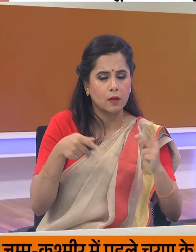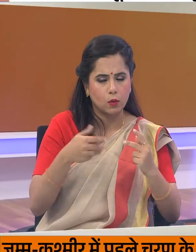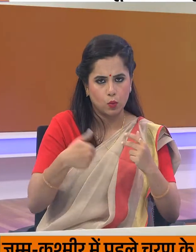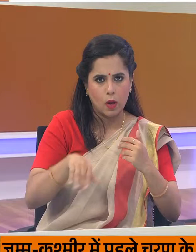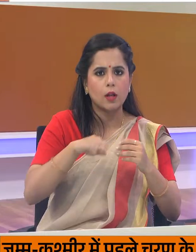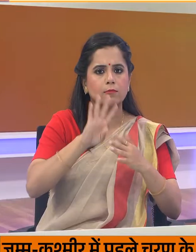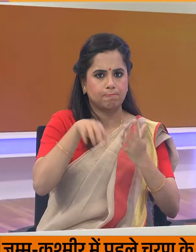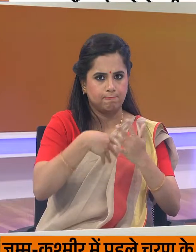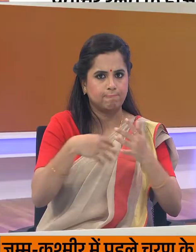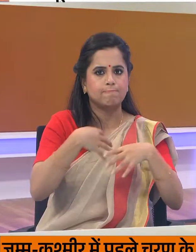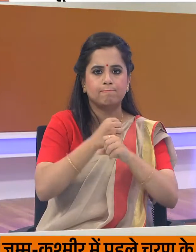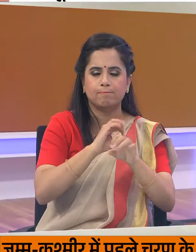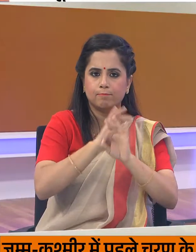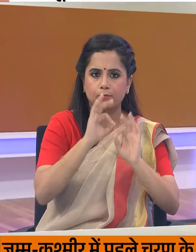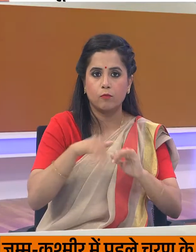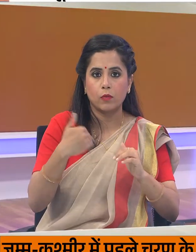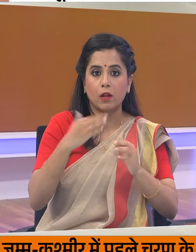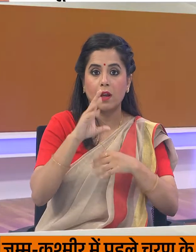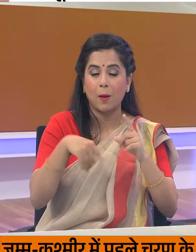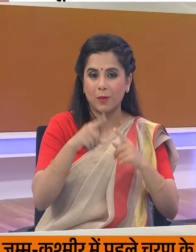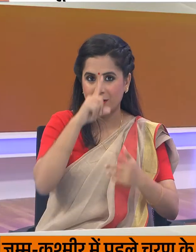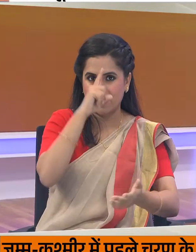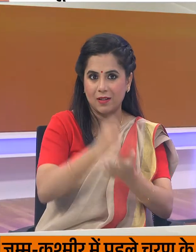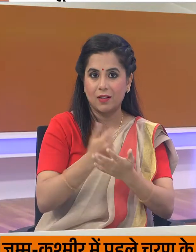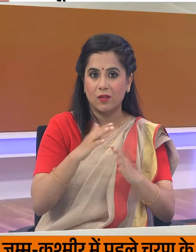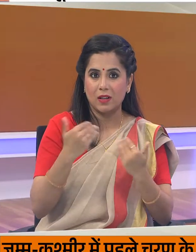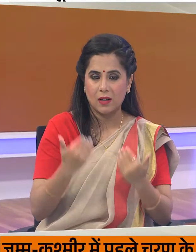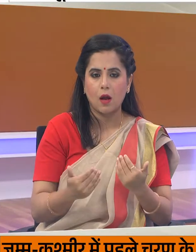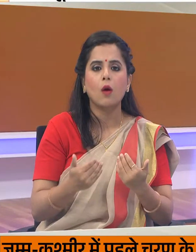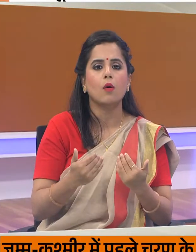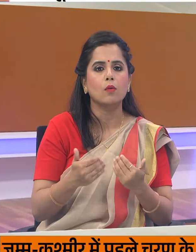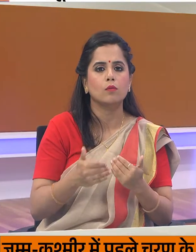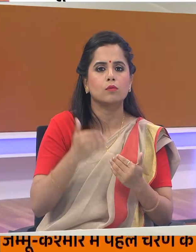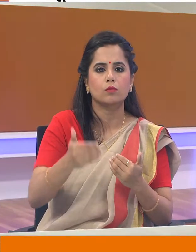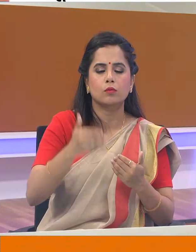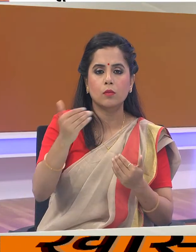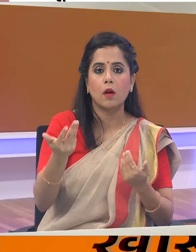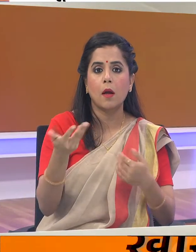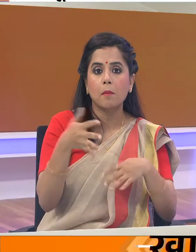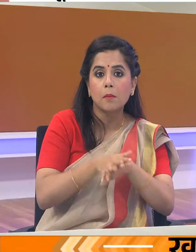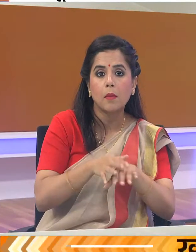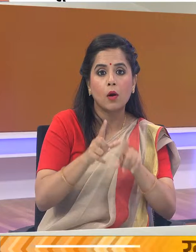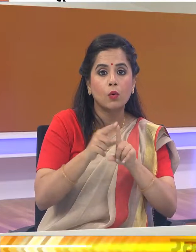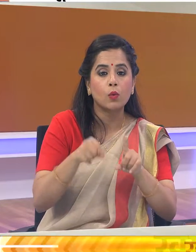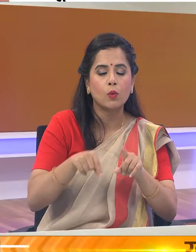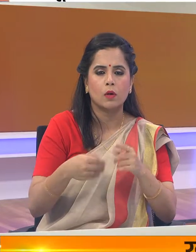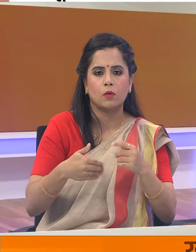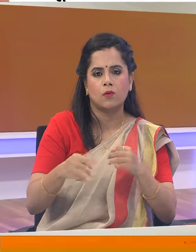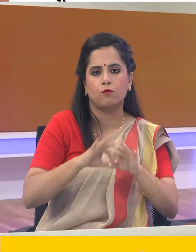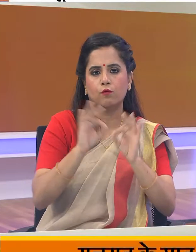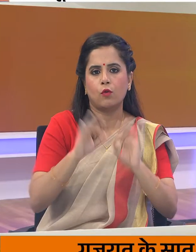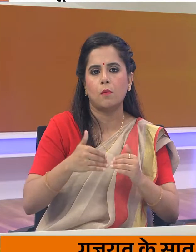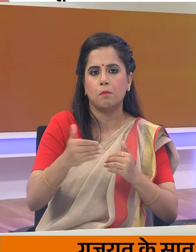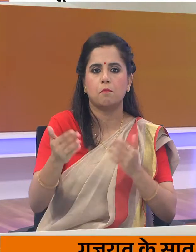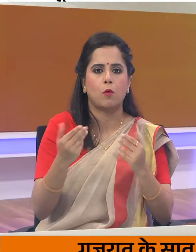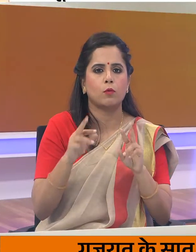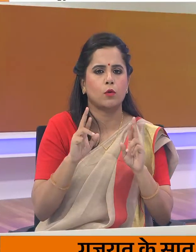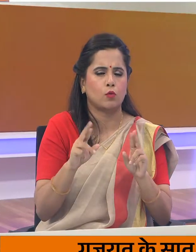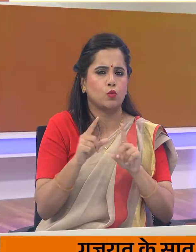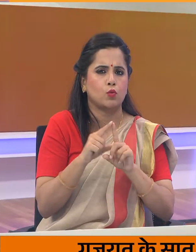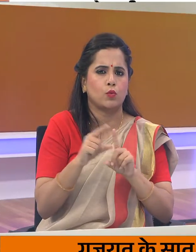जा रहे हैं। और इसके बाद ये तो भी कैबिनेट डिसीजन था, अब बाकी वो जो इम्प्लीमेंटिंग प्रोसीजर है वो पूरा आएगा। और